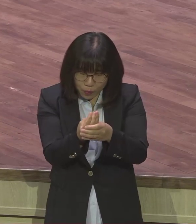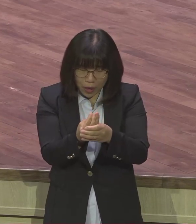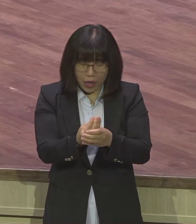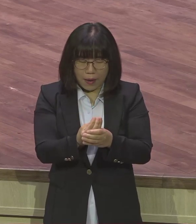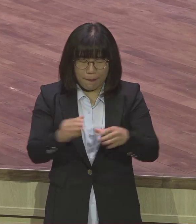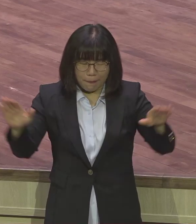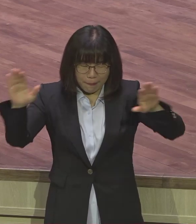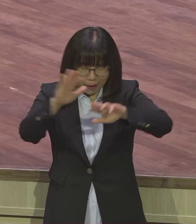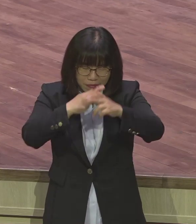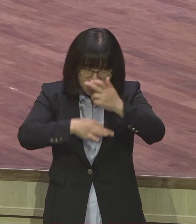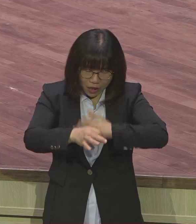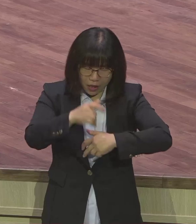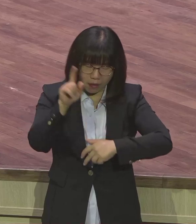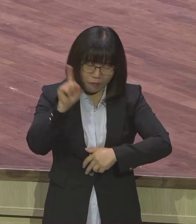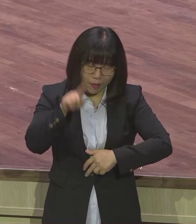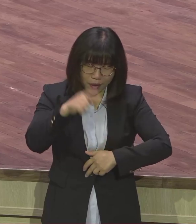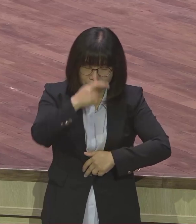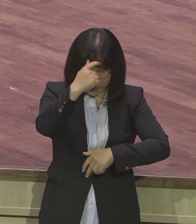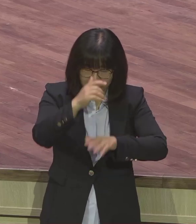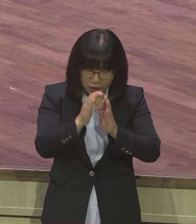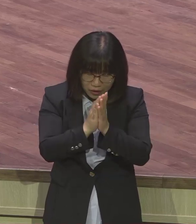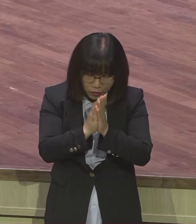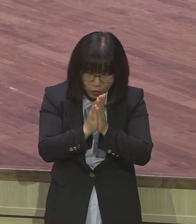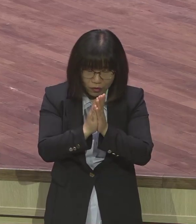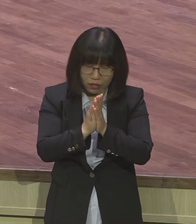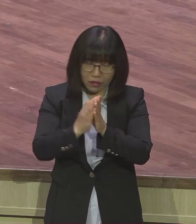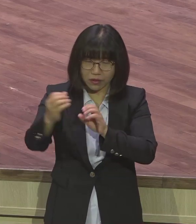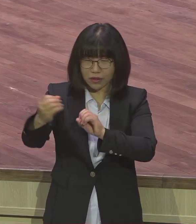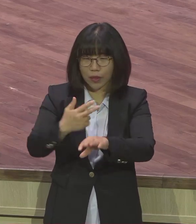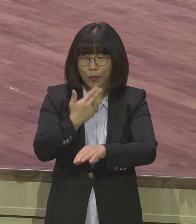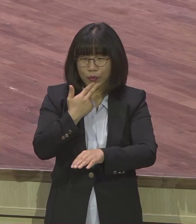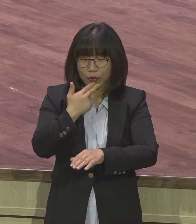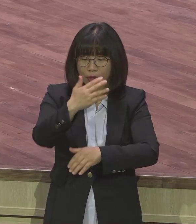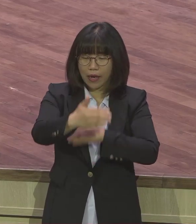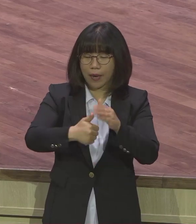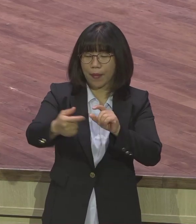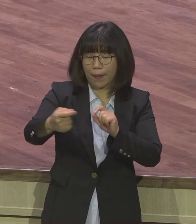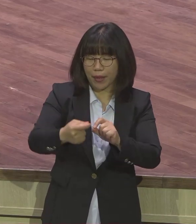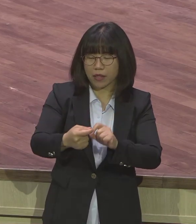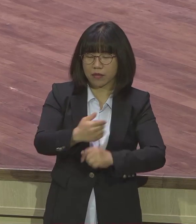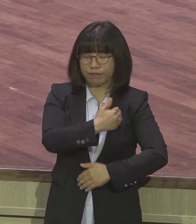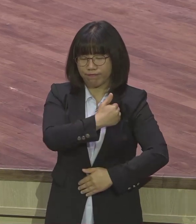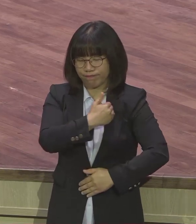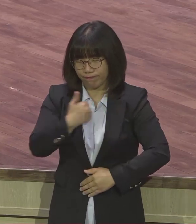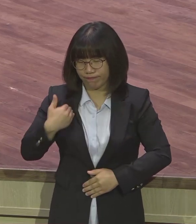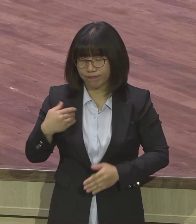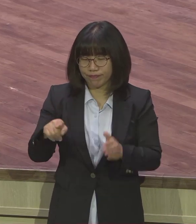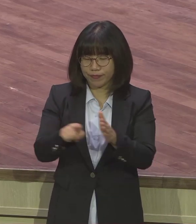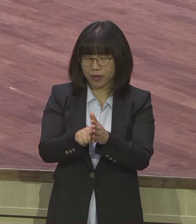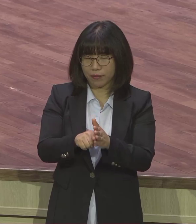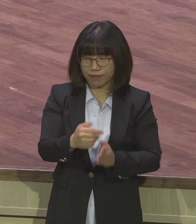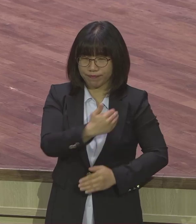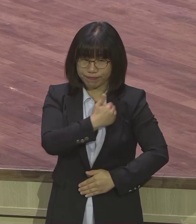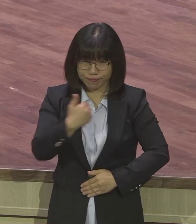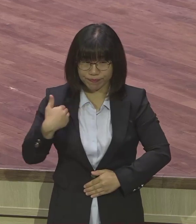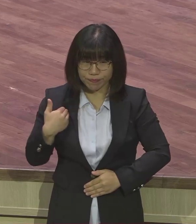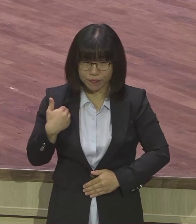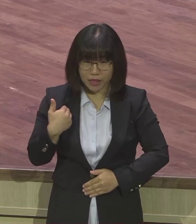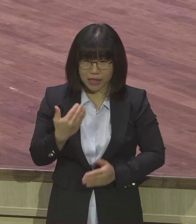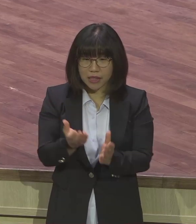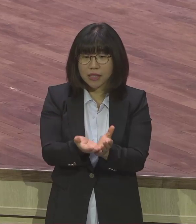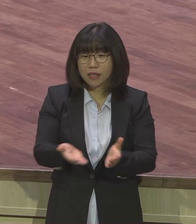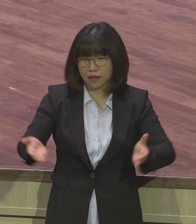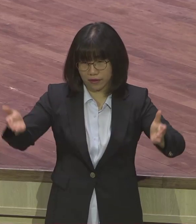기도하고 360일 기도도 소용없어요. 하나님 앞에서 그릇이 크구나, 믿음이 크구나, 그릇이